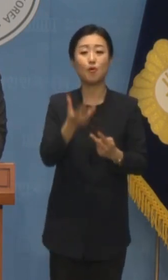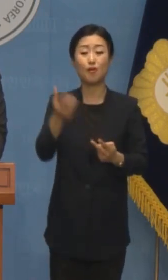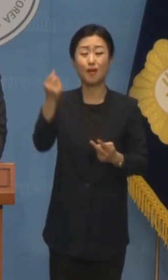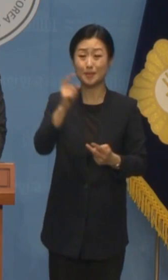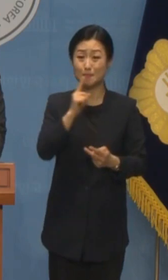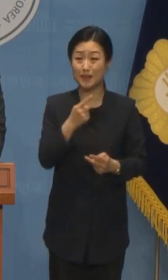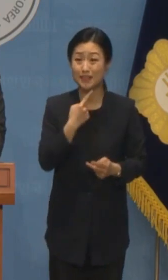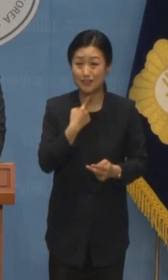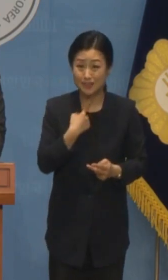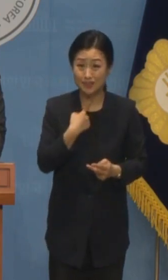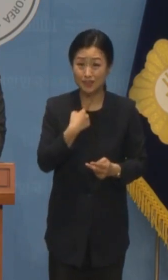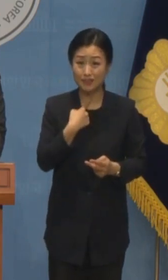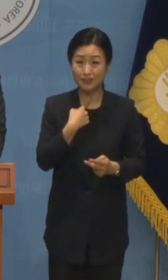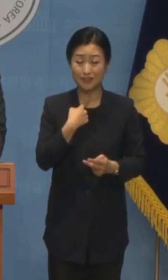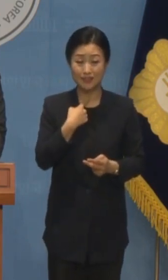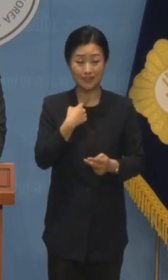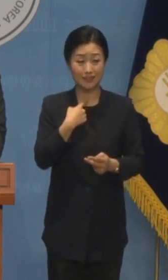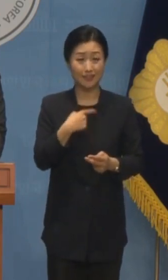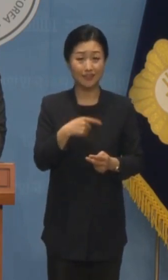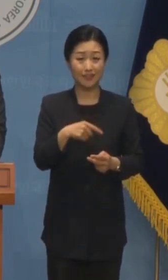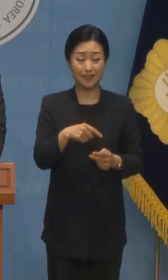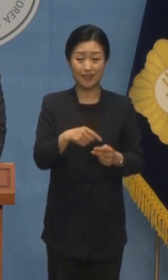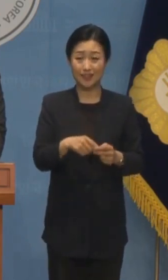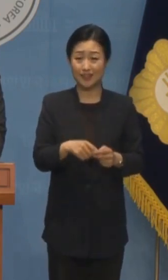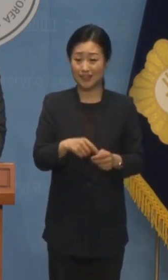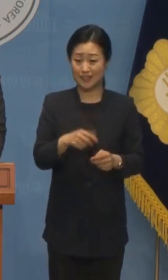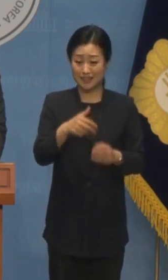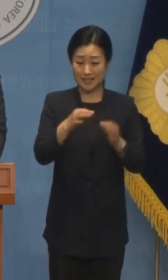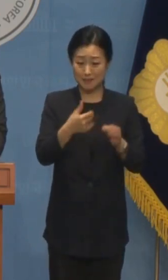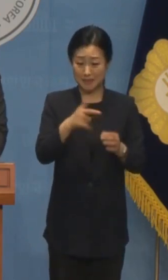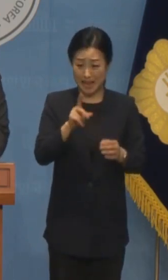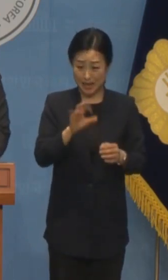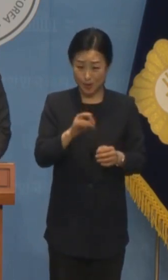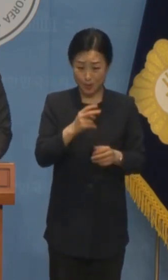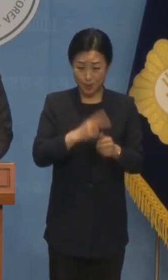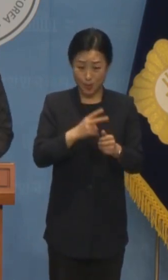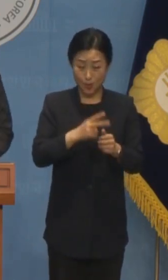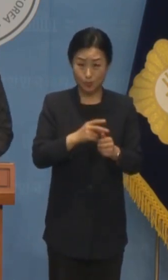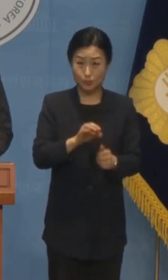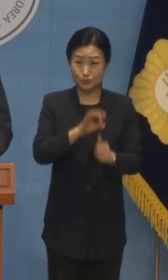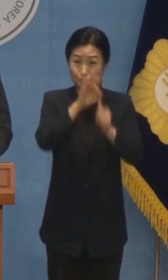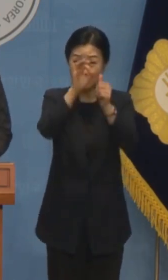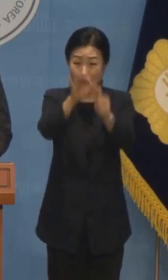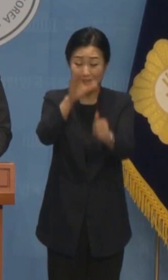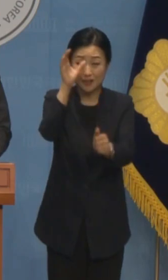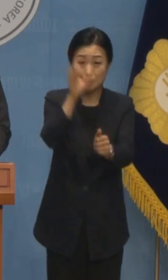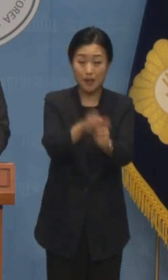주장한 반일 종족주의의 공동저자인 김나연 교수를 원장으로